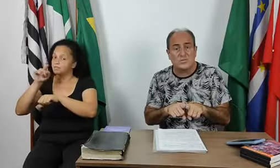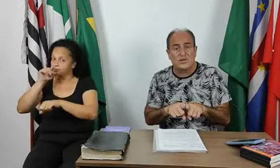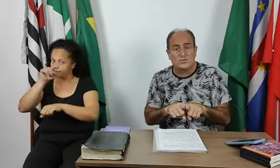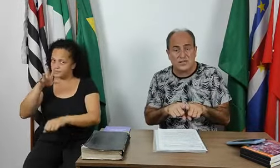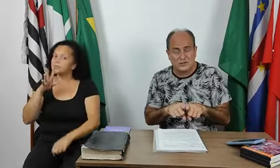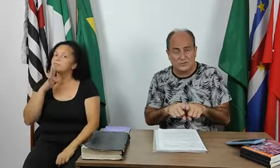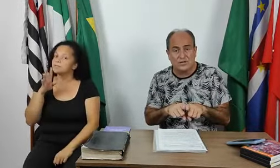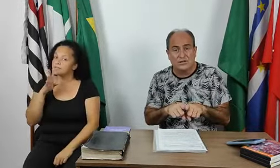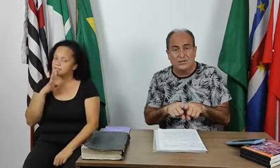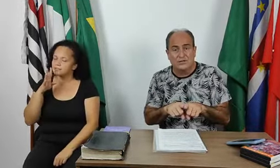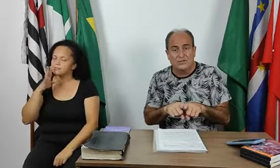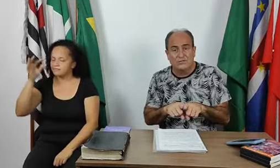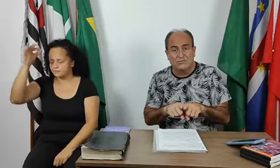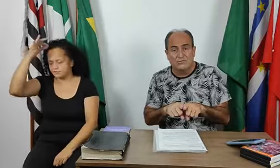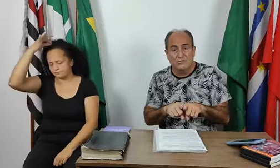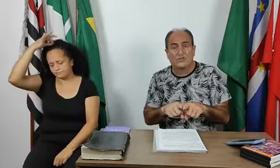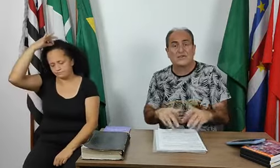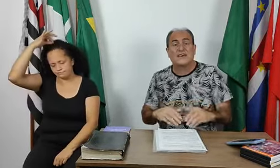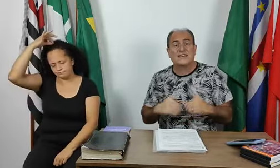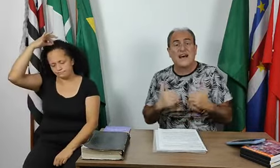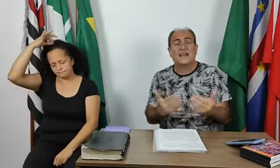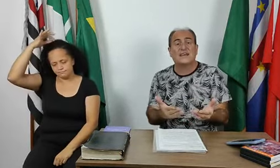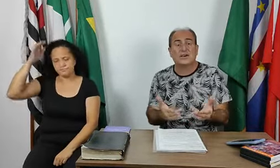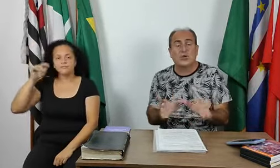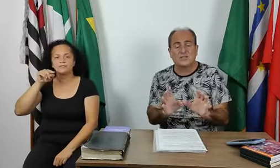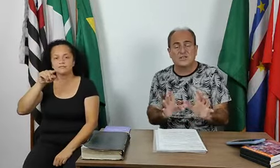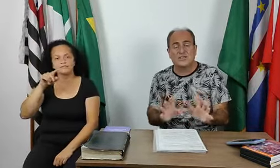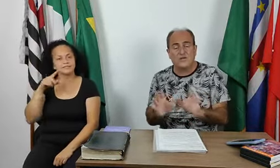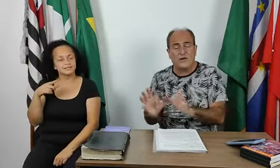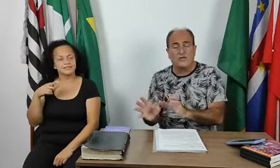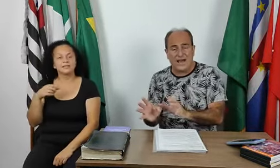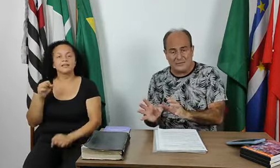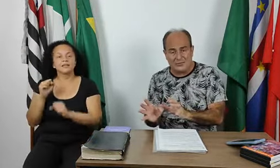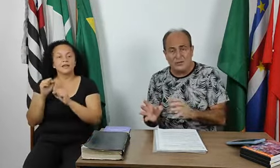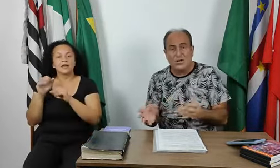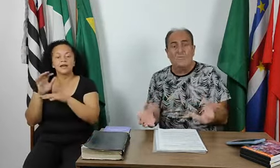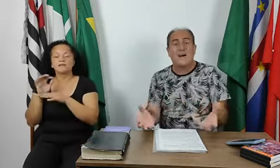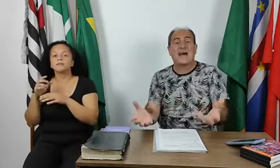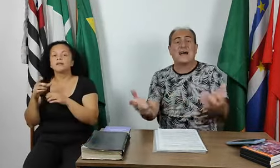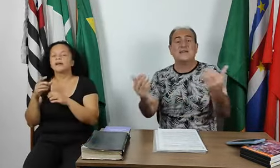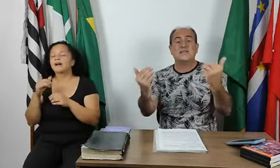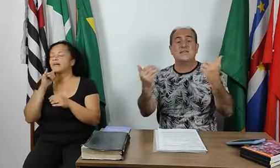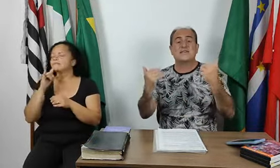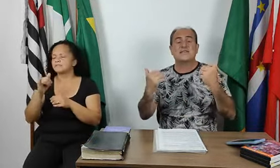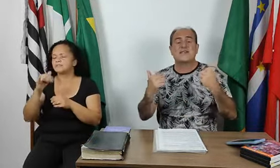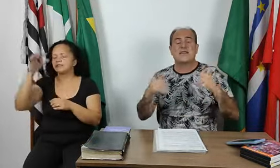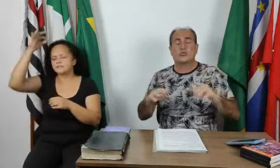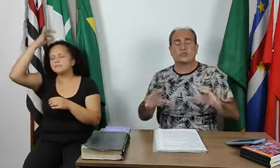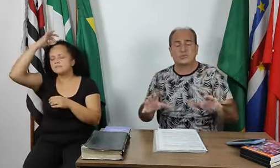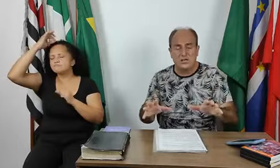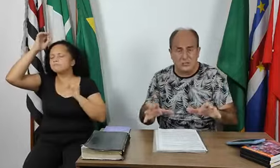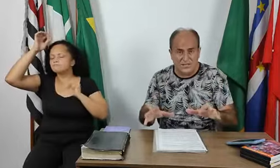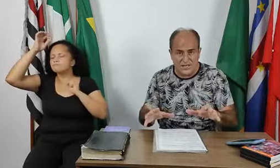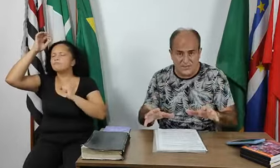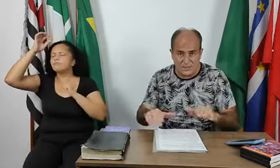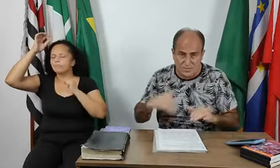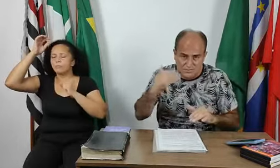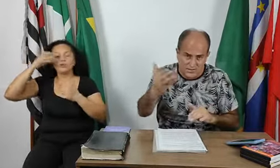o Espírito Santo. E você vai dar a ele condição favorável para interceder com